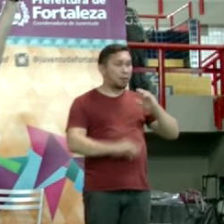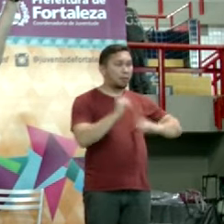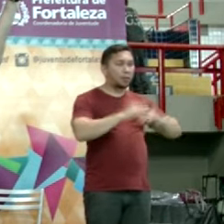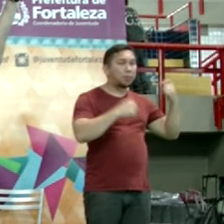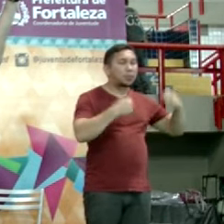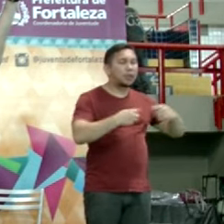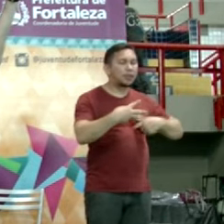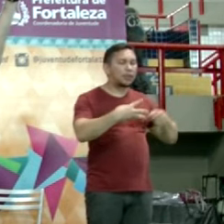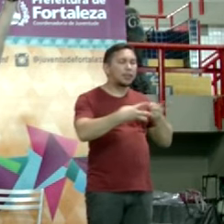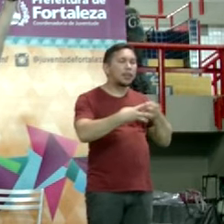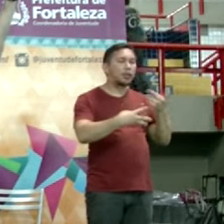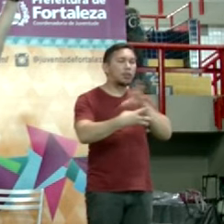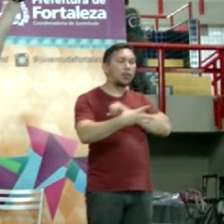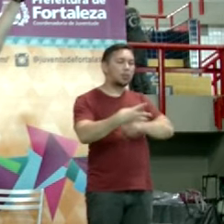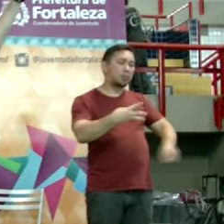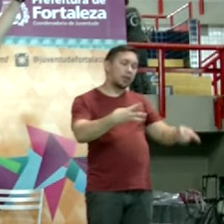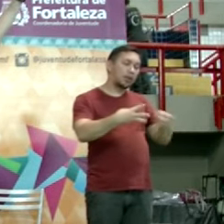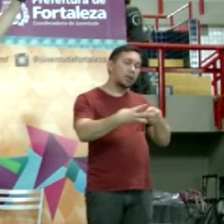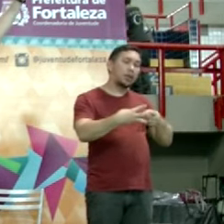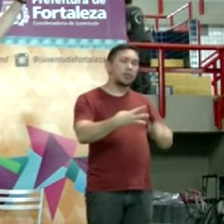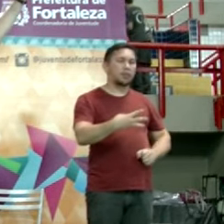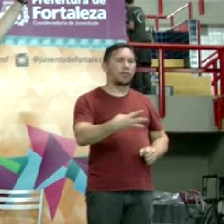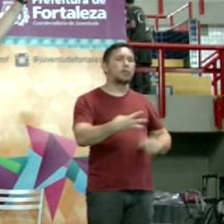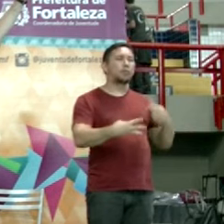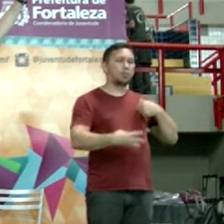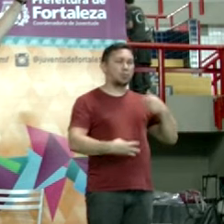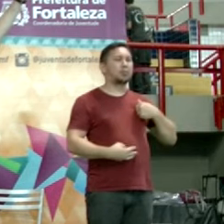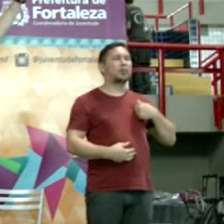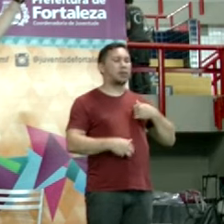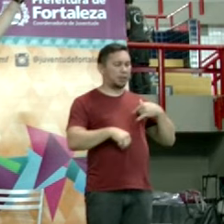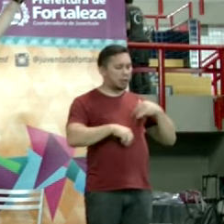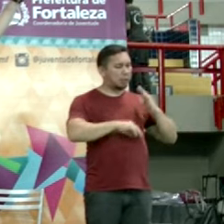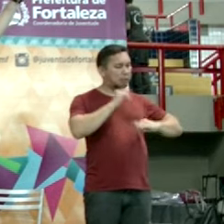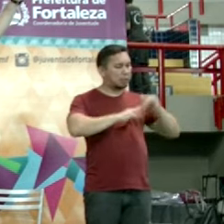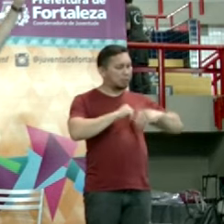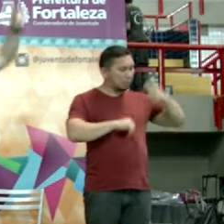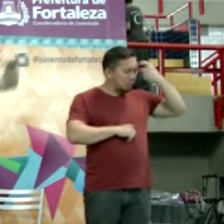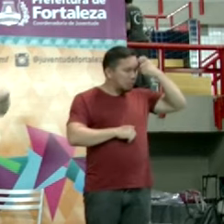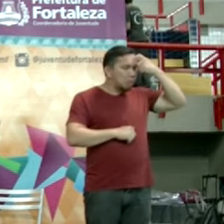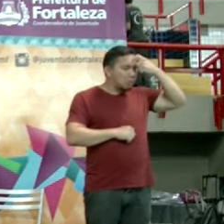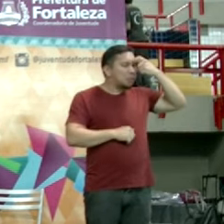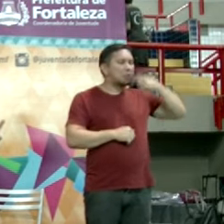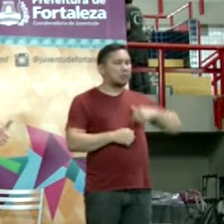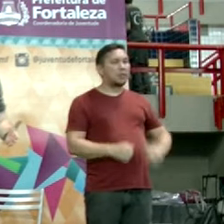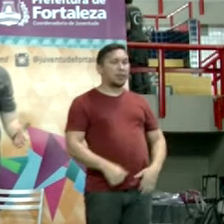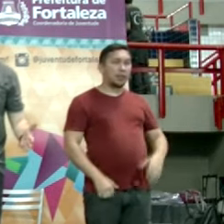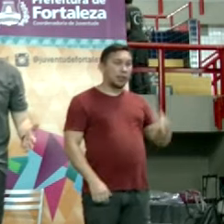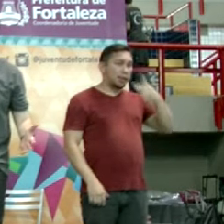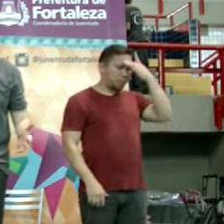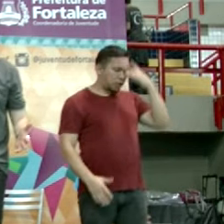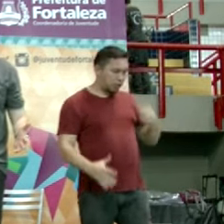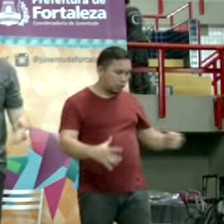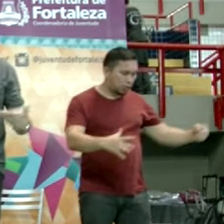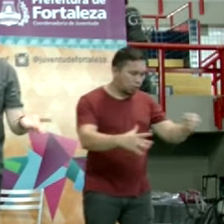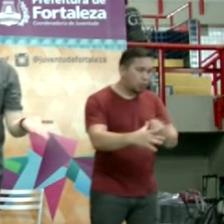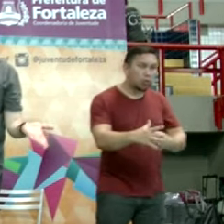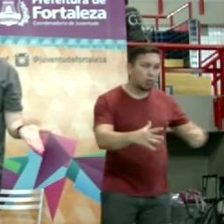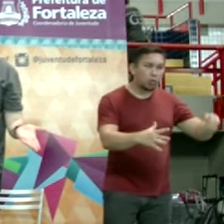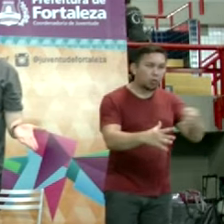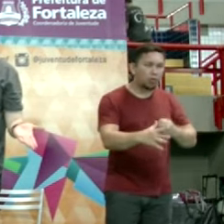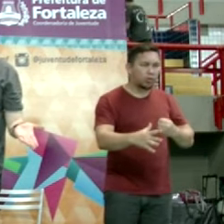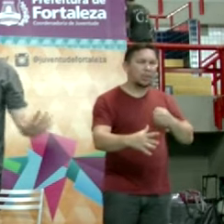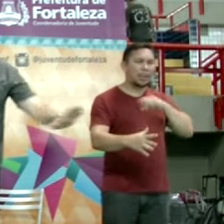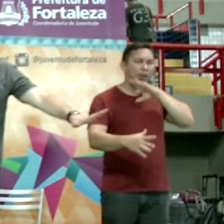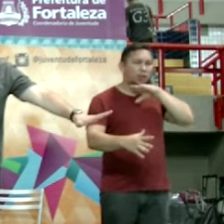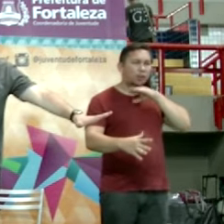Amor. Segunda coisa, habilidade. Tem gente que cozinha muito mal, mas gosta